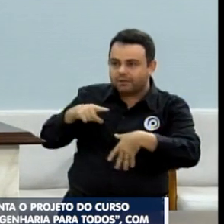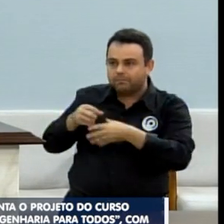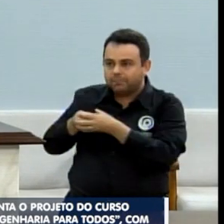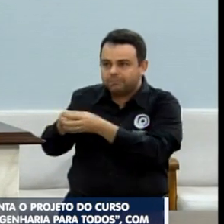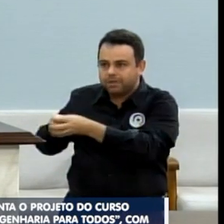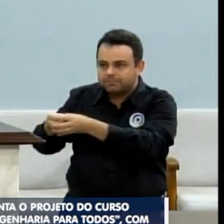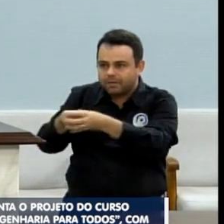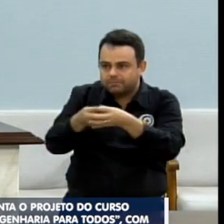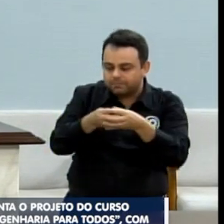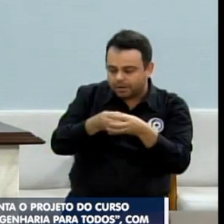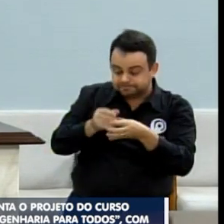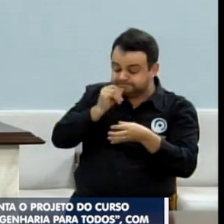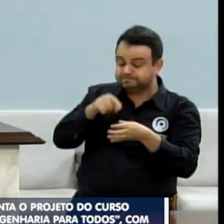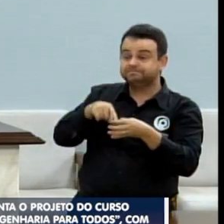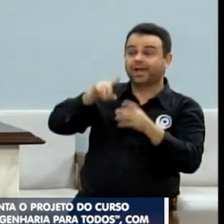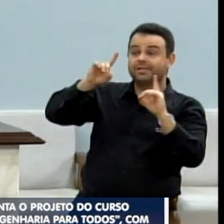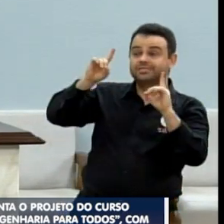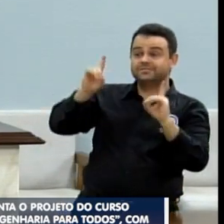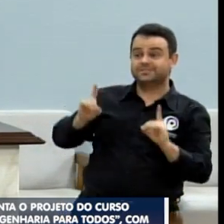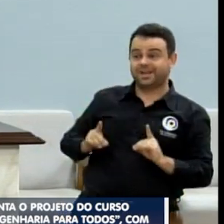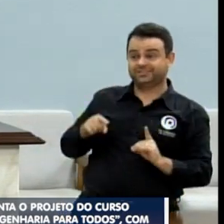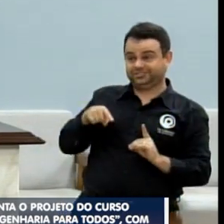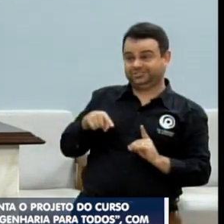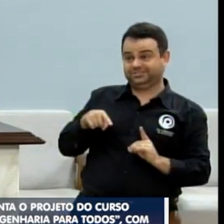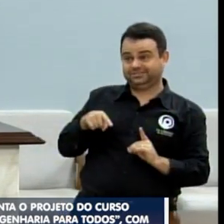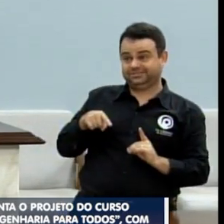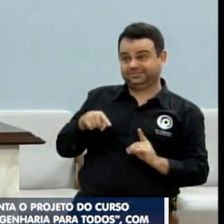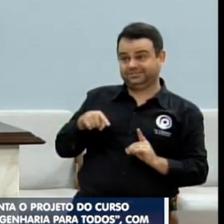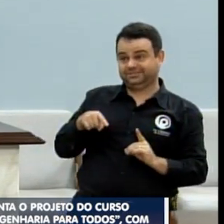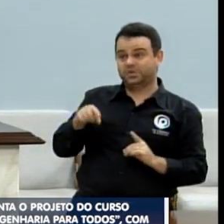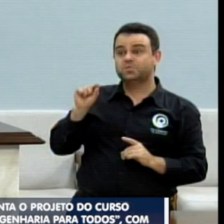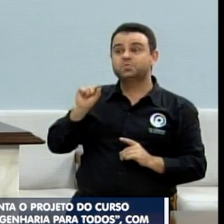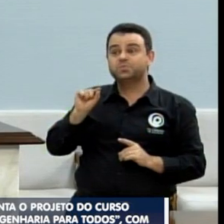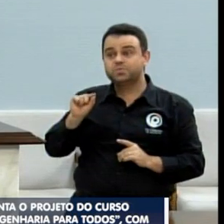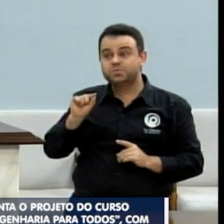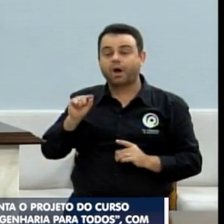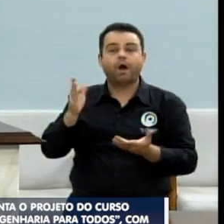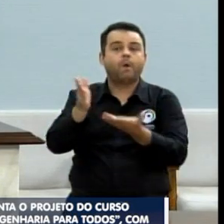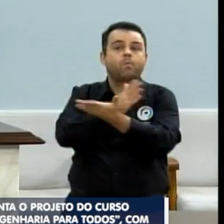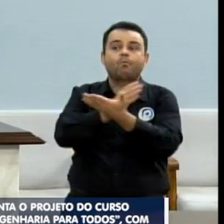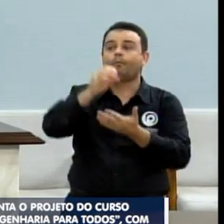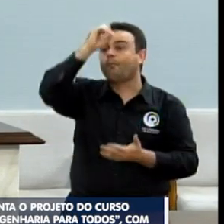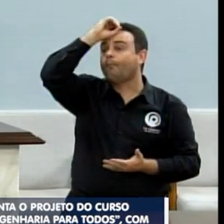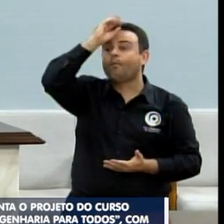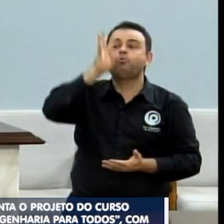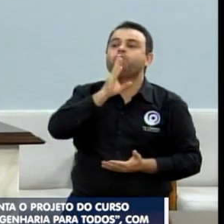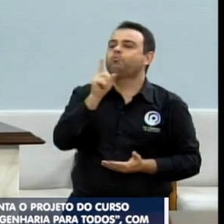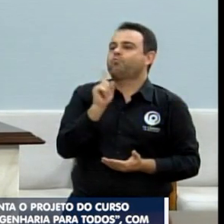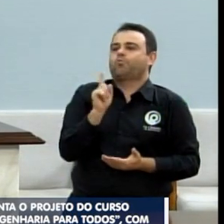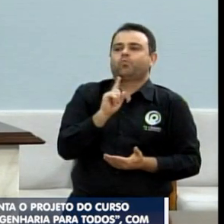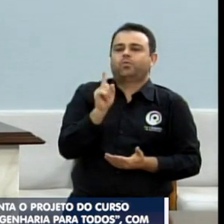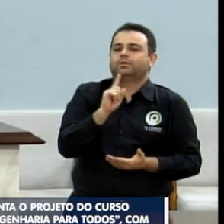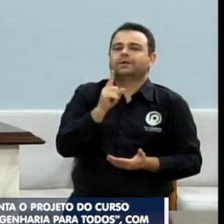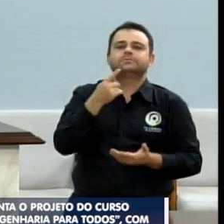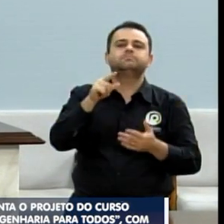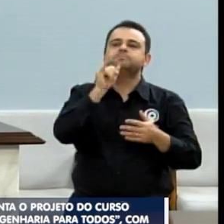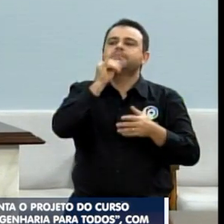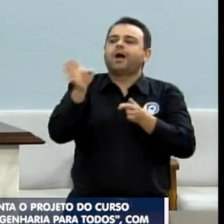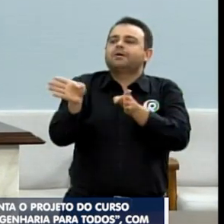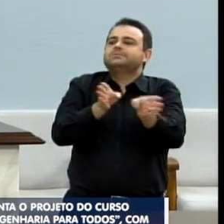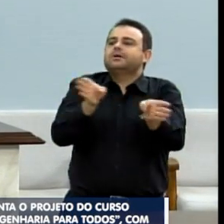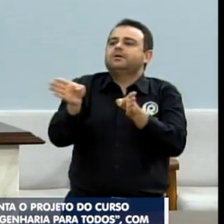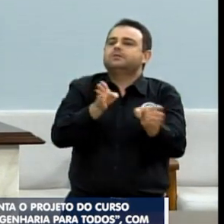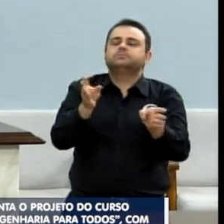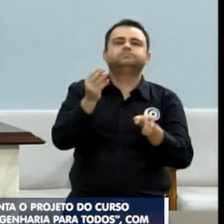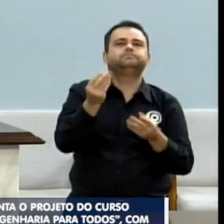com deficiência, associada à falta de conhecimento e a dificuldades no acesso à